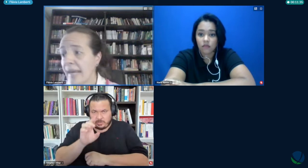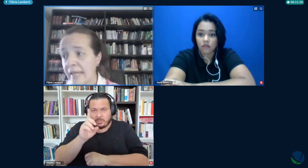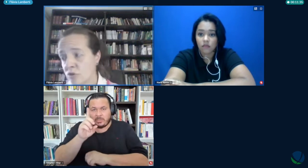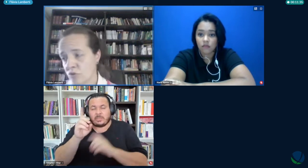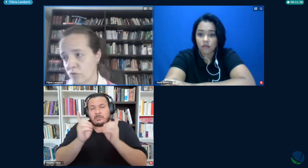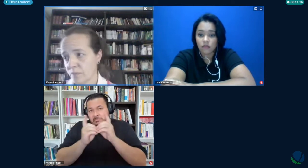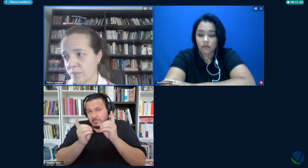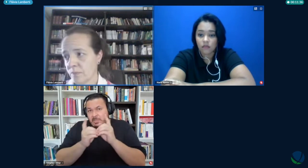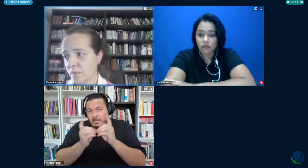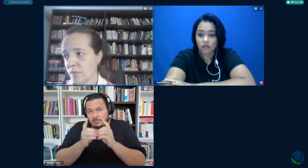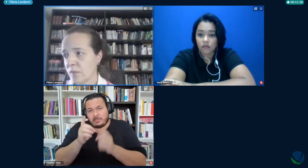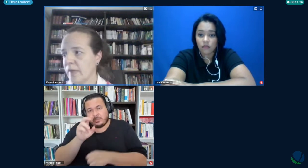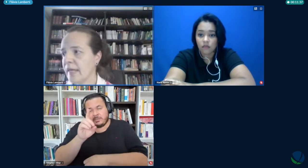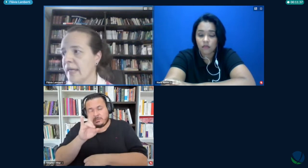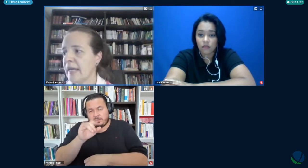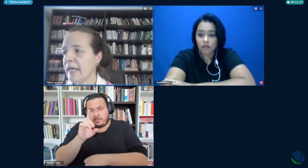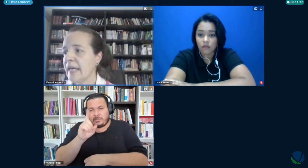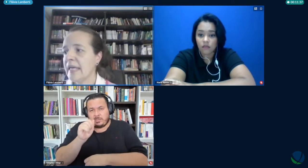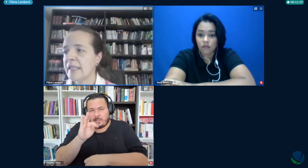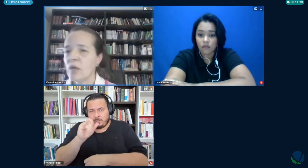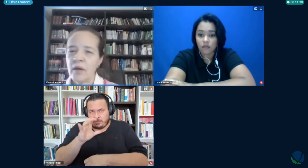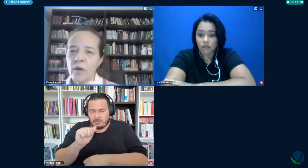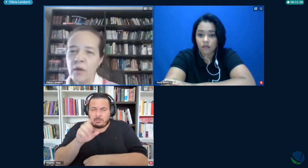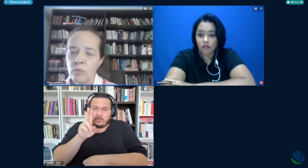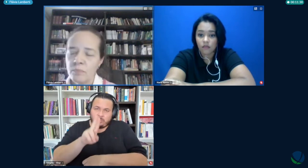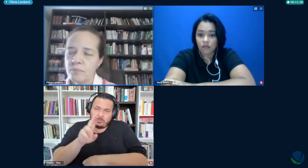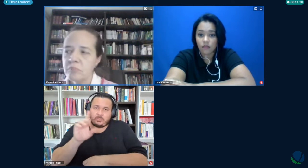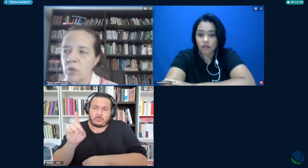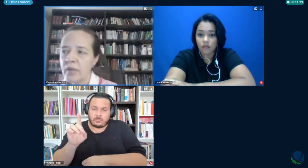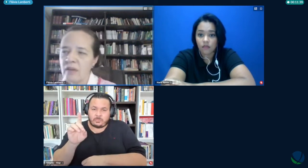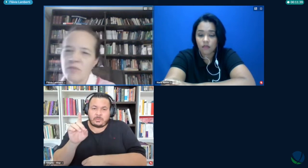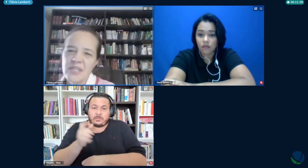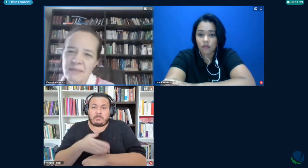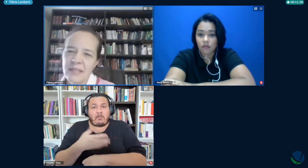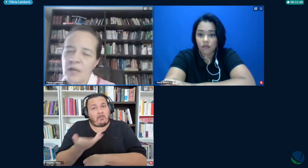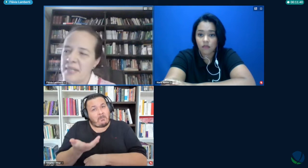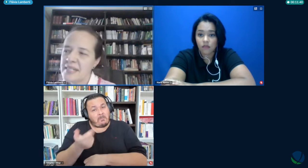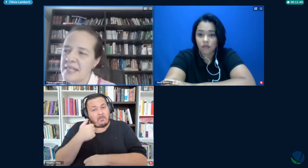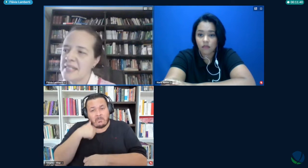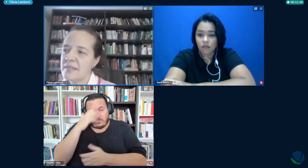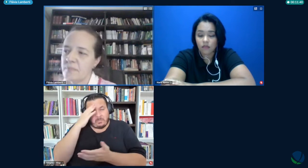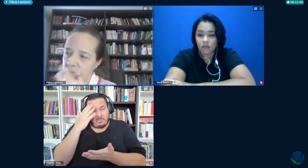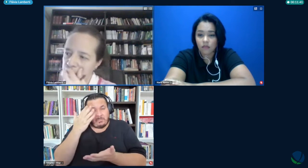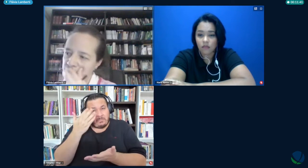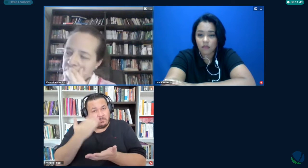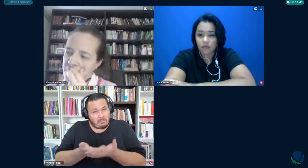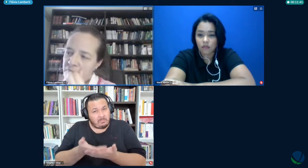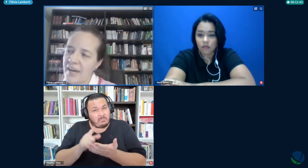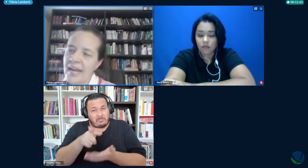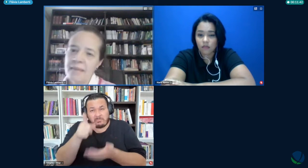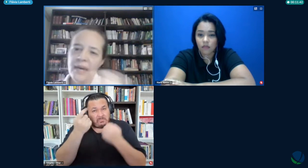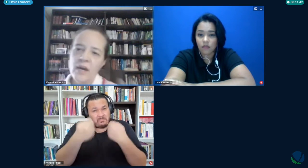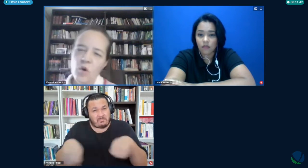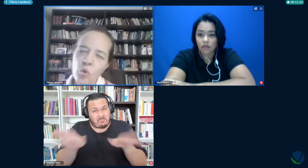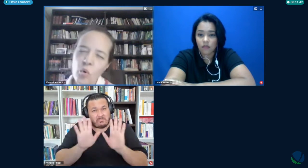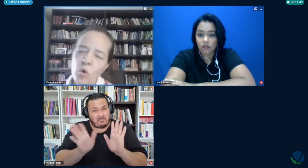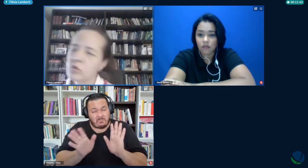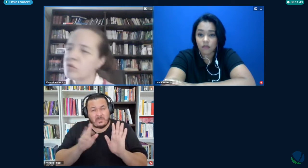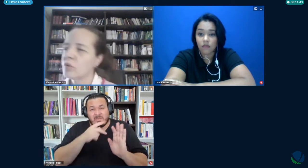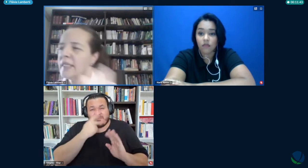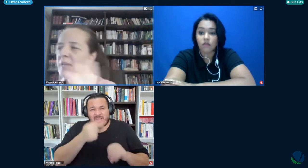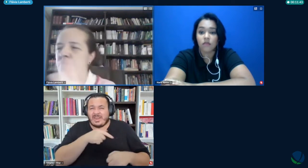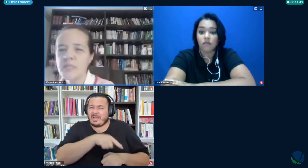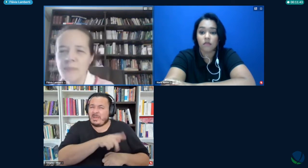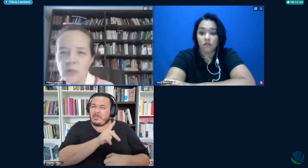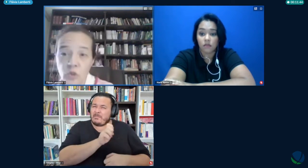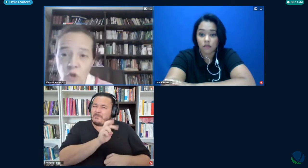É isso, não é? Então, eu creio que você não precise falar em